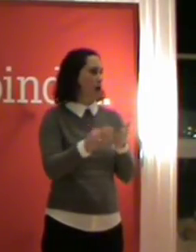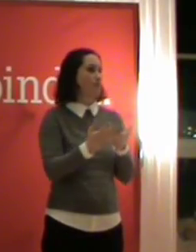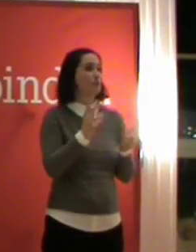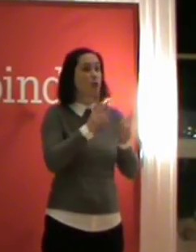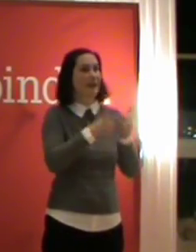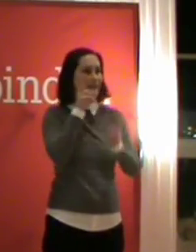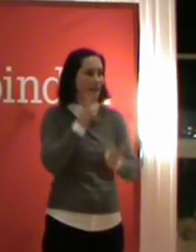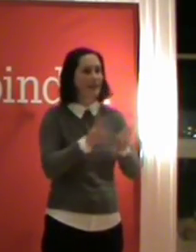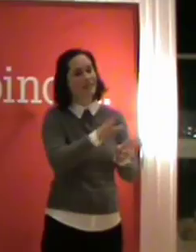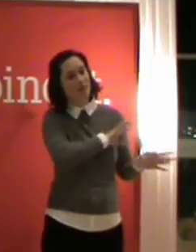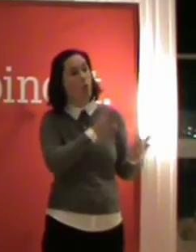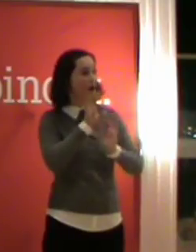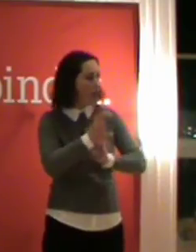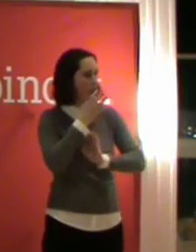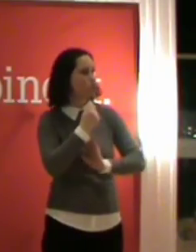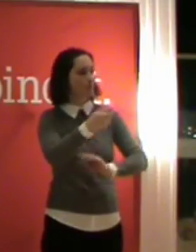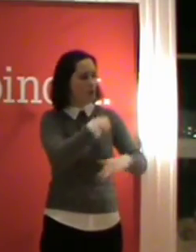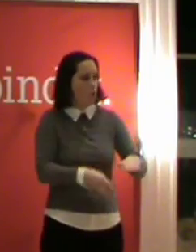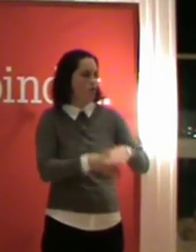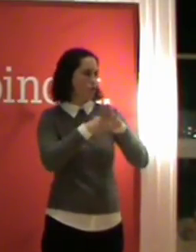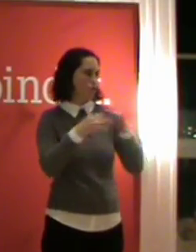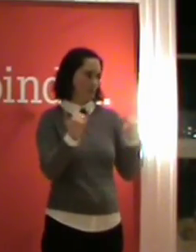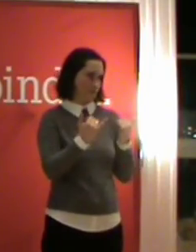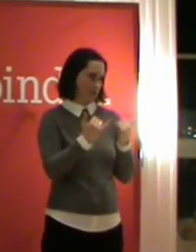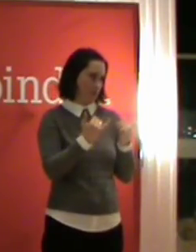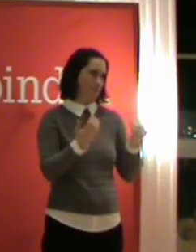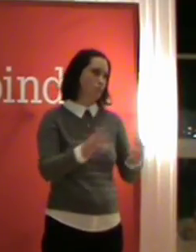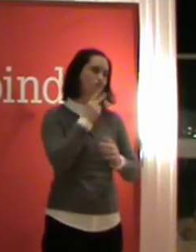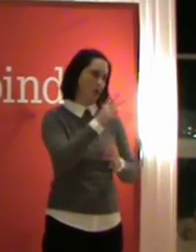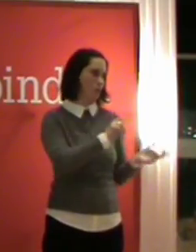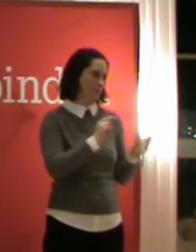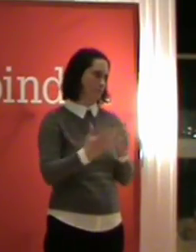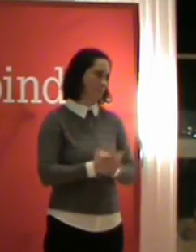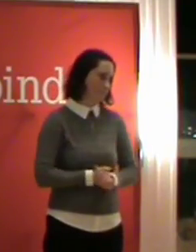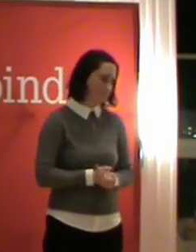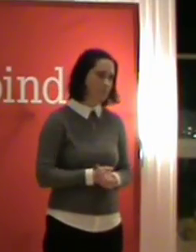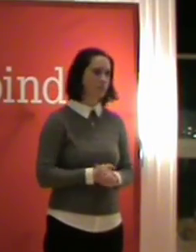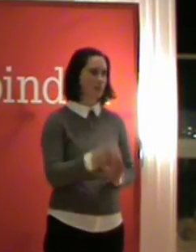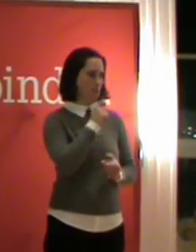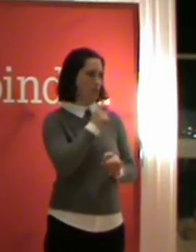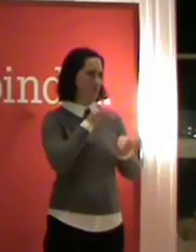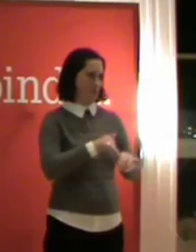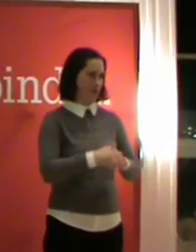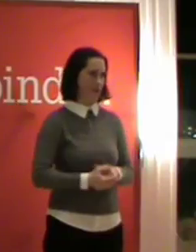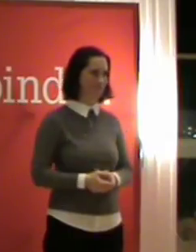können wir die unterstützen bei ihrem Anliegen. Das Beispiel zeigt,